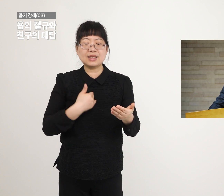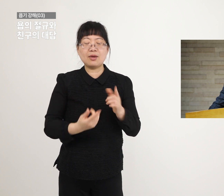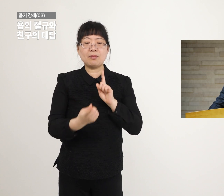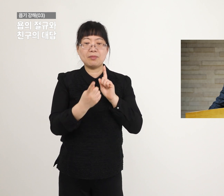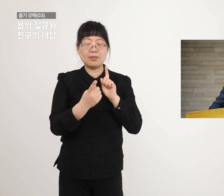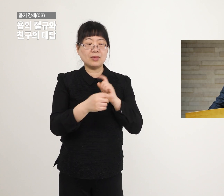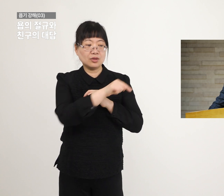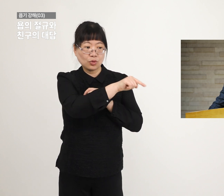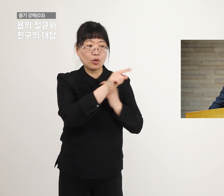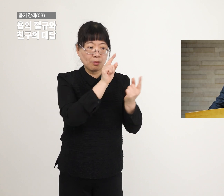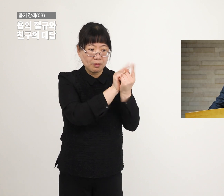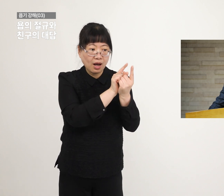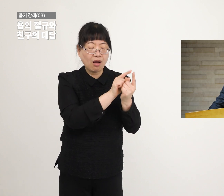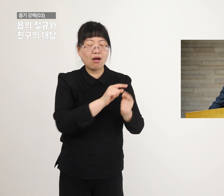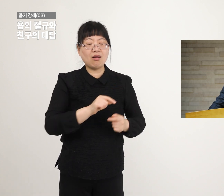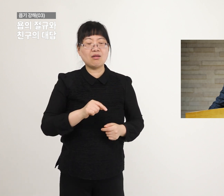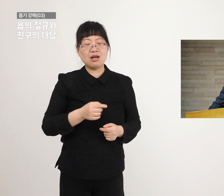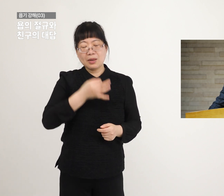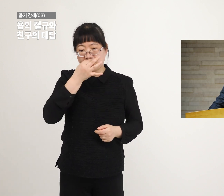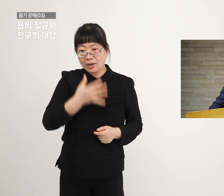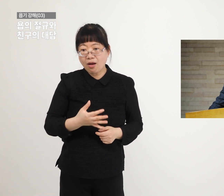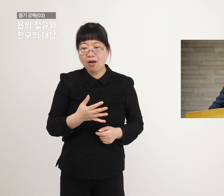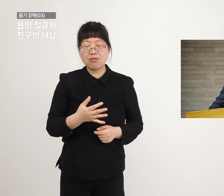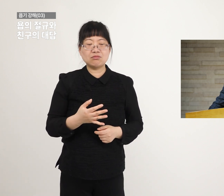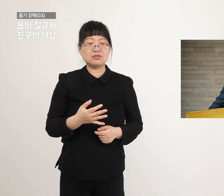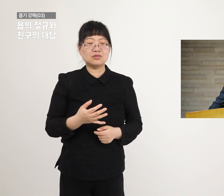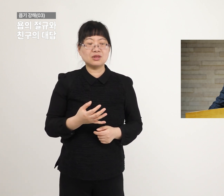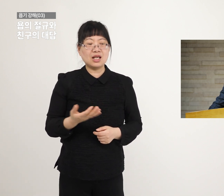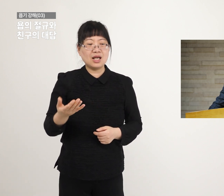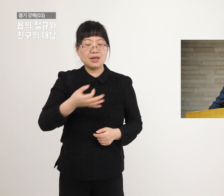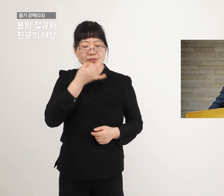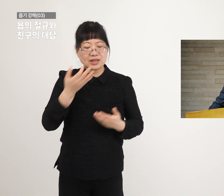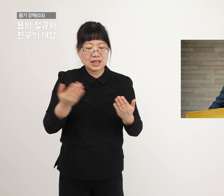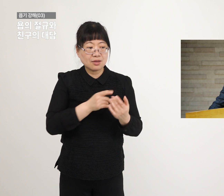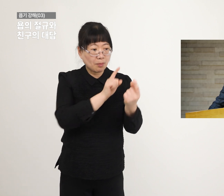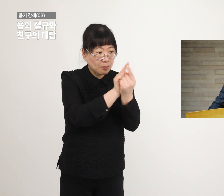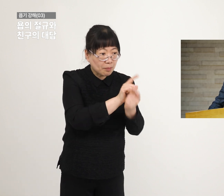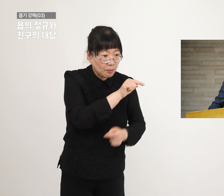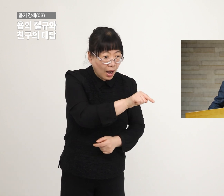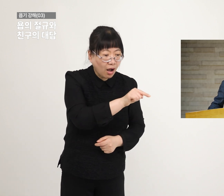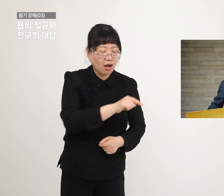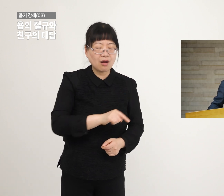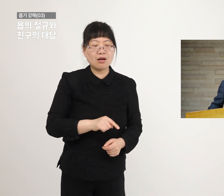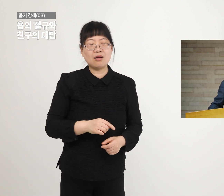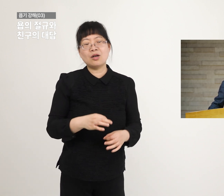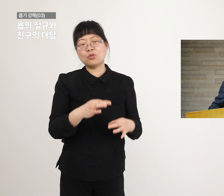이름에 내가 힘들어하고 이 일이 내게 닥침에 내가 놀라는구나. 네,